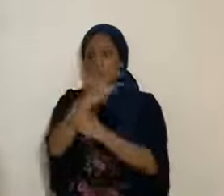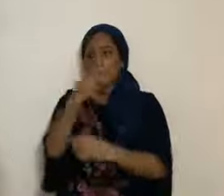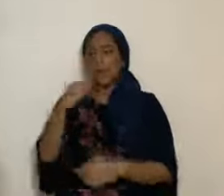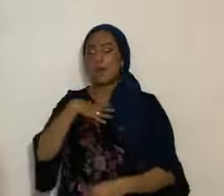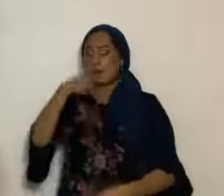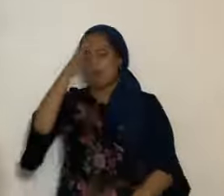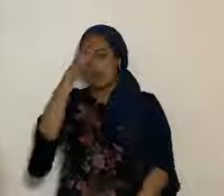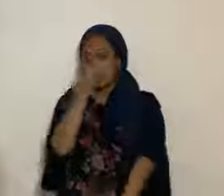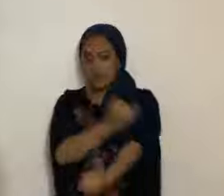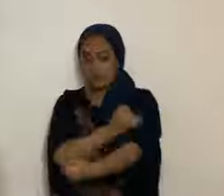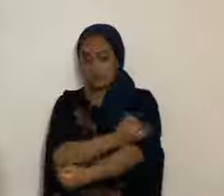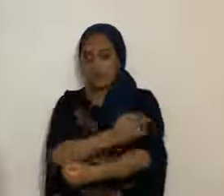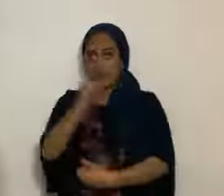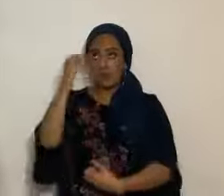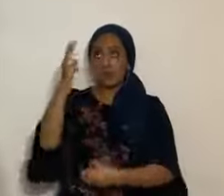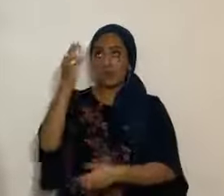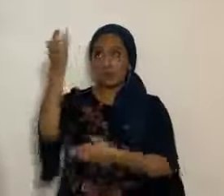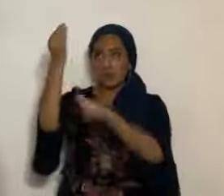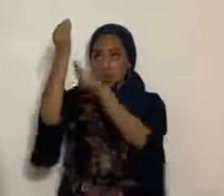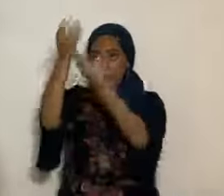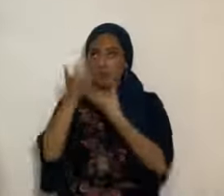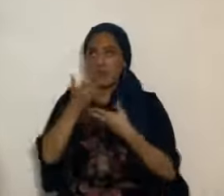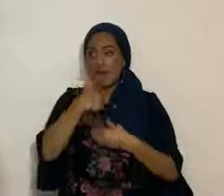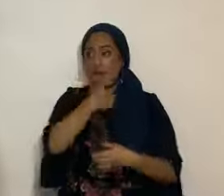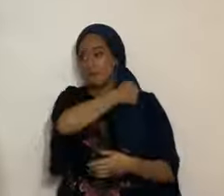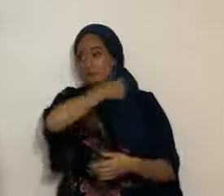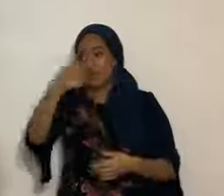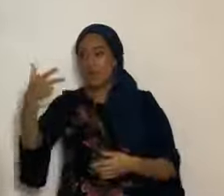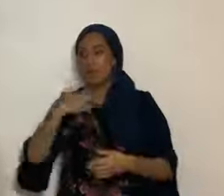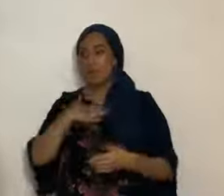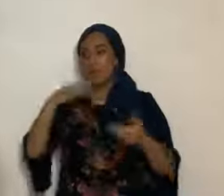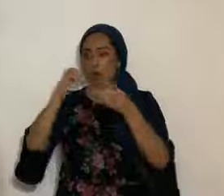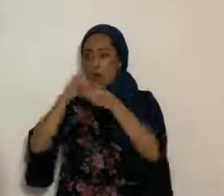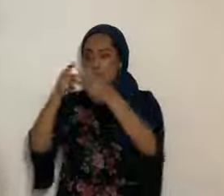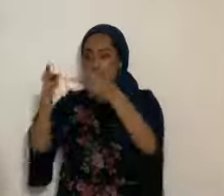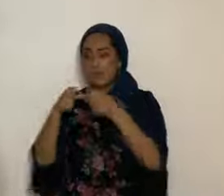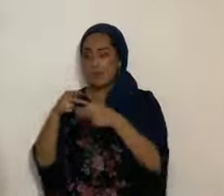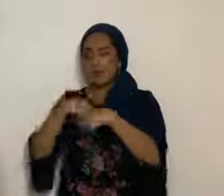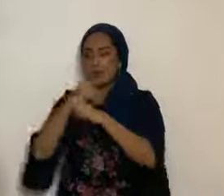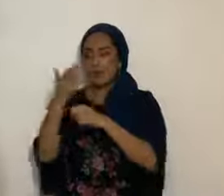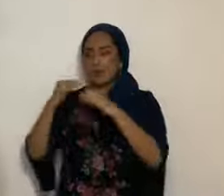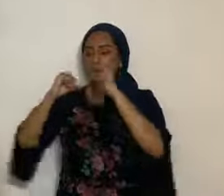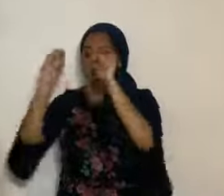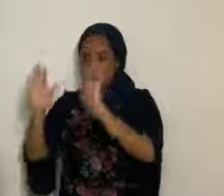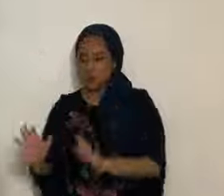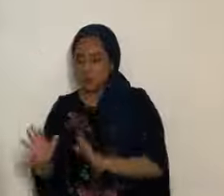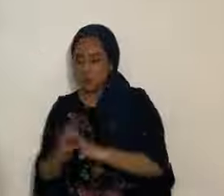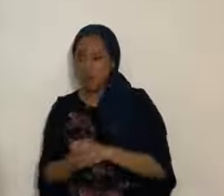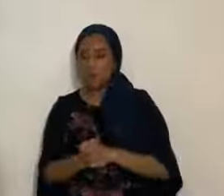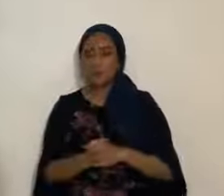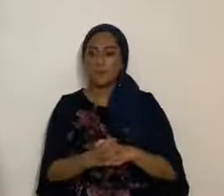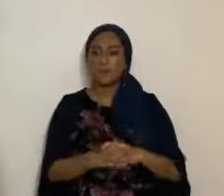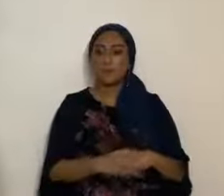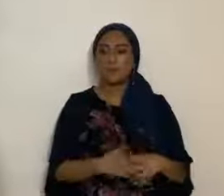Yahweh, ¿qué me dijiste? Vuélvete a tu tierra y a tu parentela, y yo te haré bien. Menor soy que todas